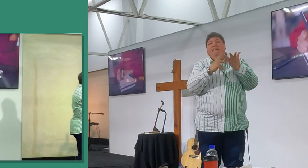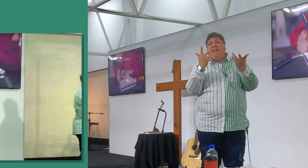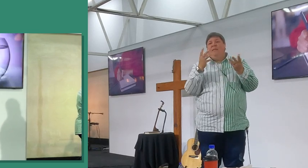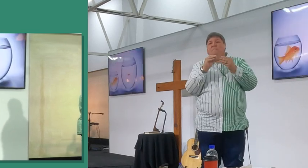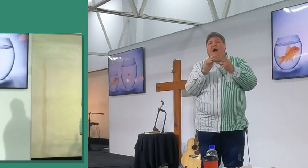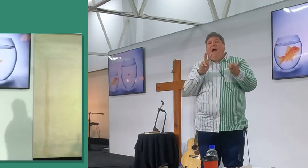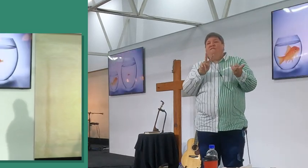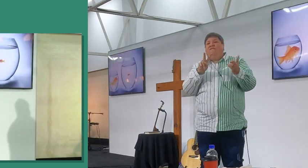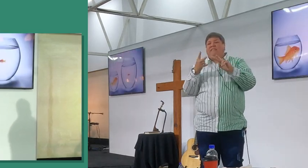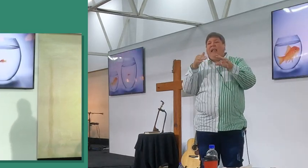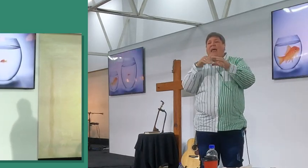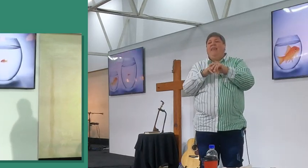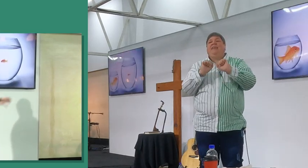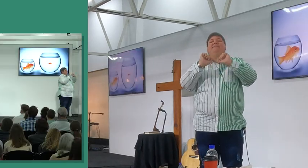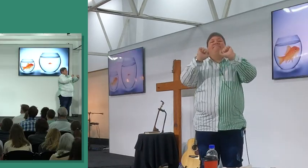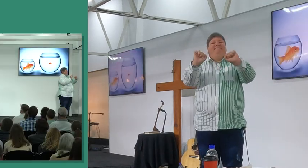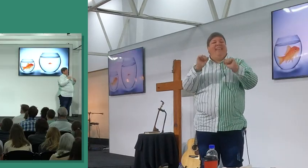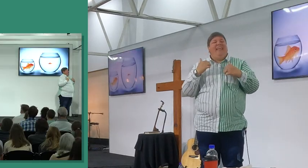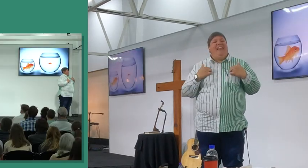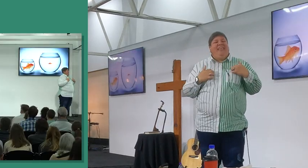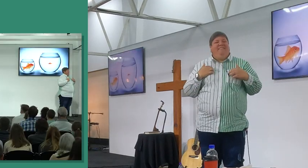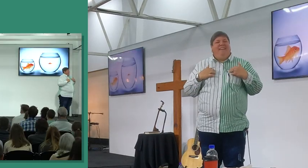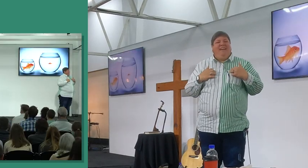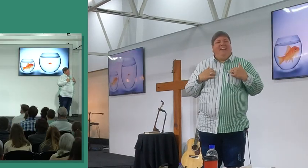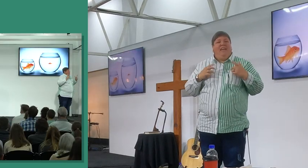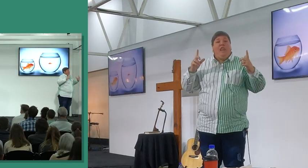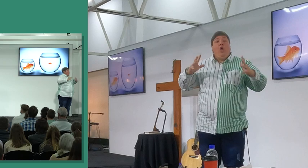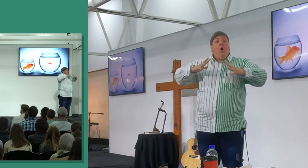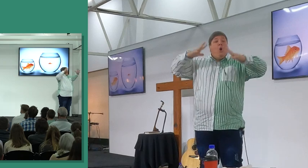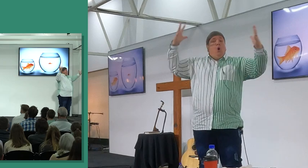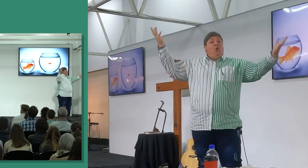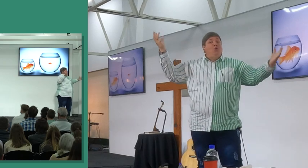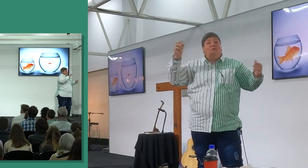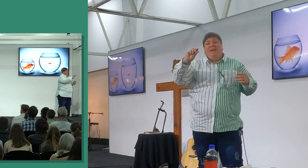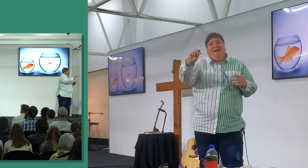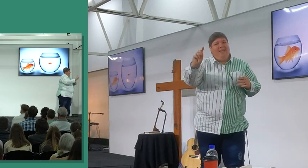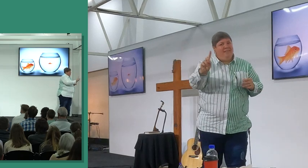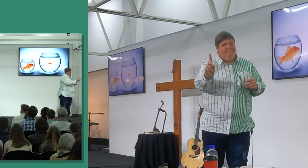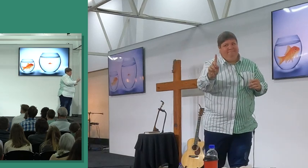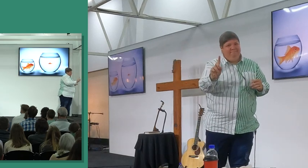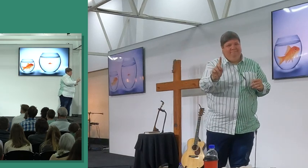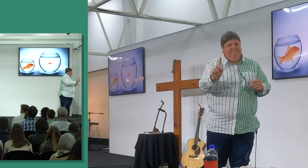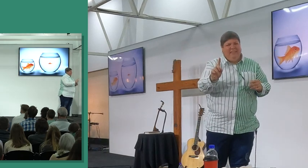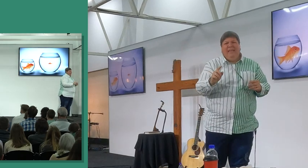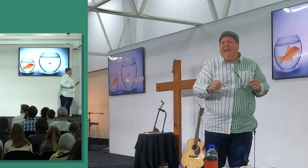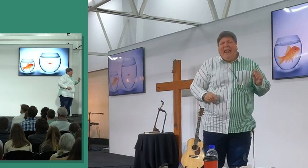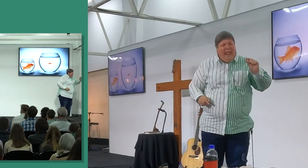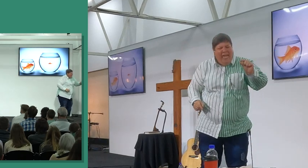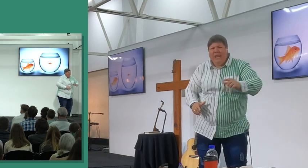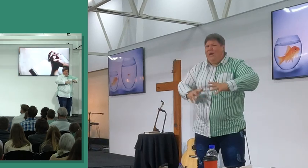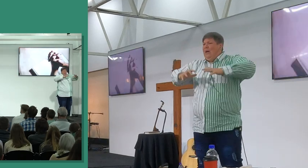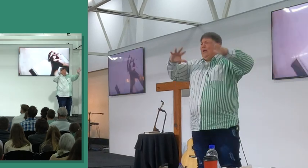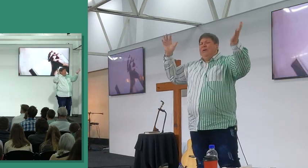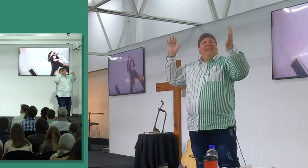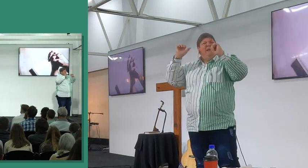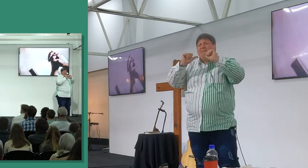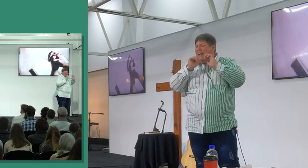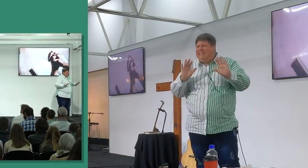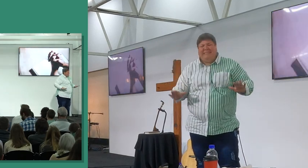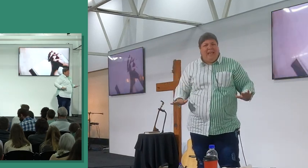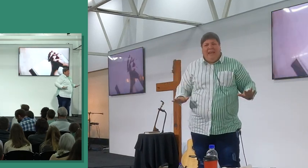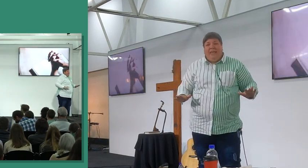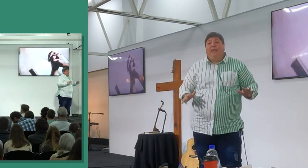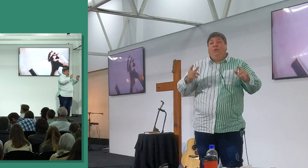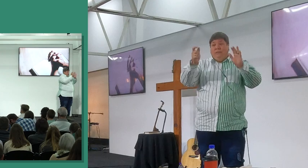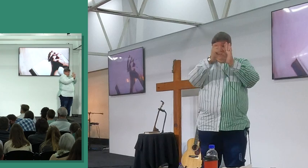jou leven, en dan gaan jy, en dit gaan nie net oor die groot goed, nie klein goed, nie skryf wat ook al opkom, of het klein is, en of het groot is, dit maak nie saak nie, en dan